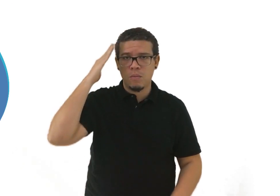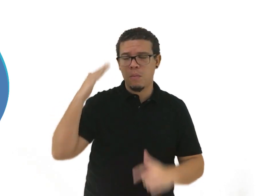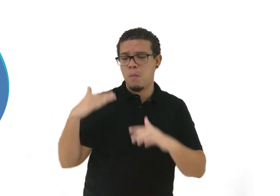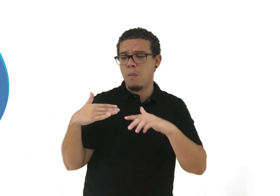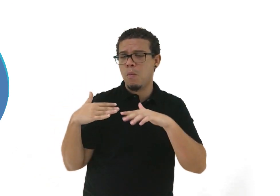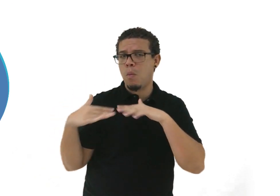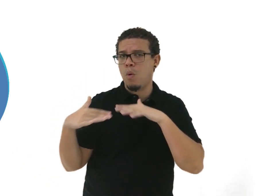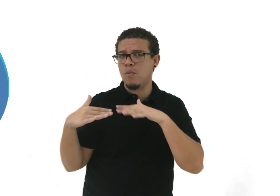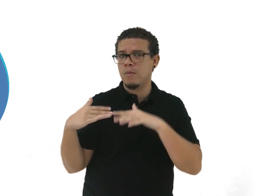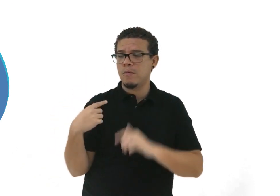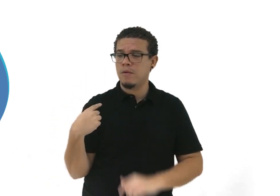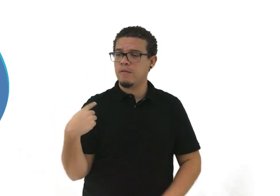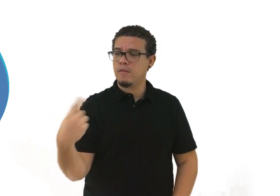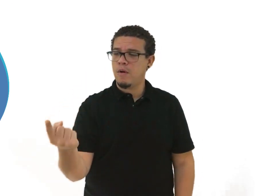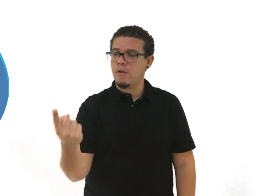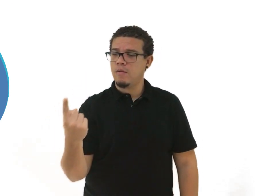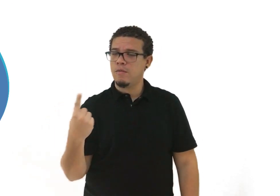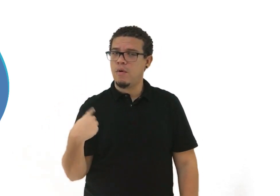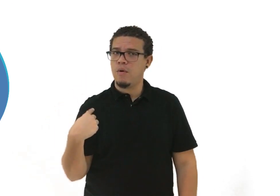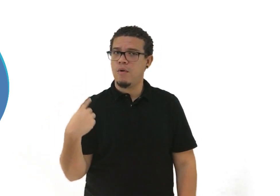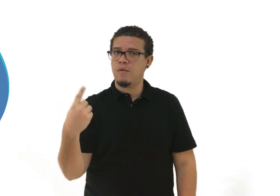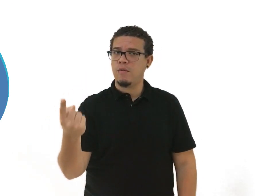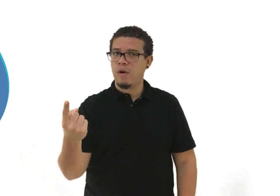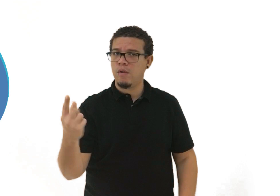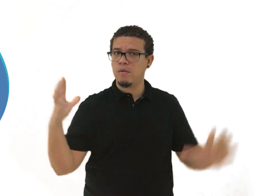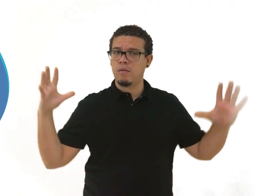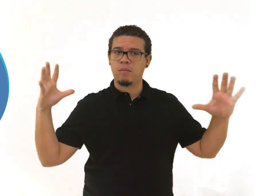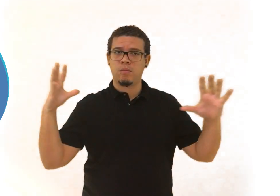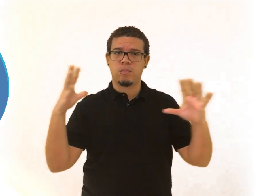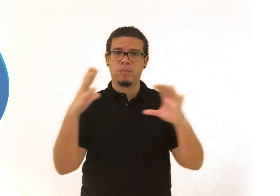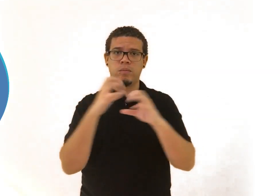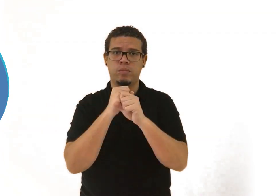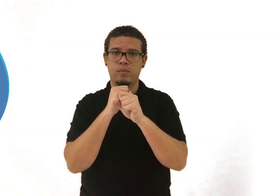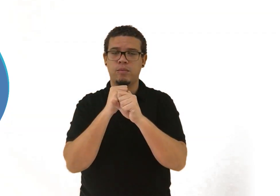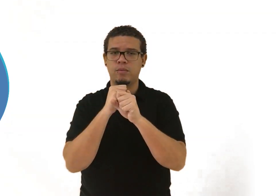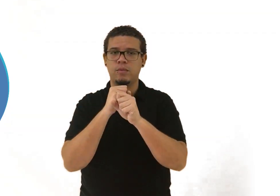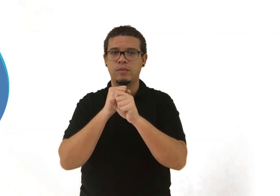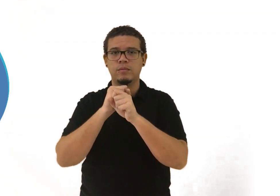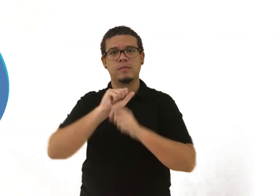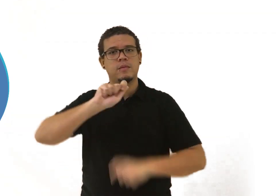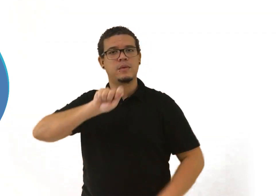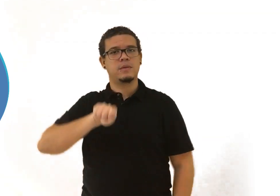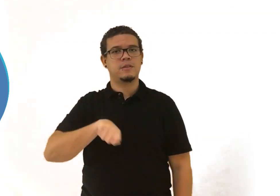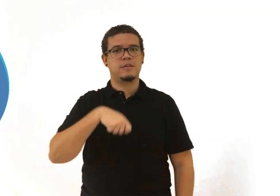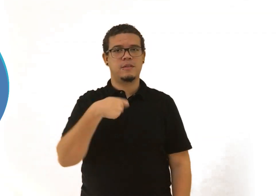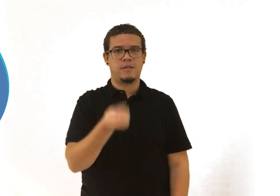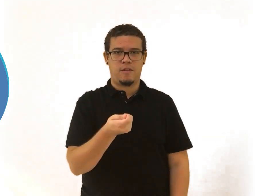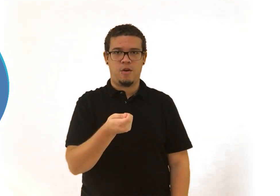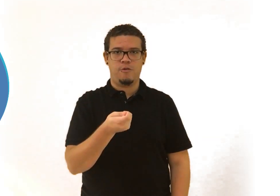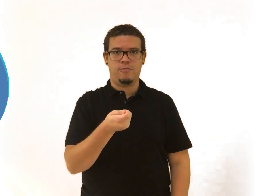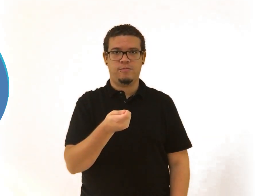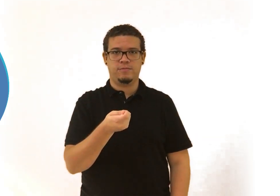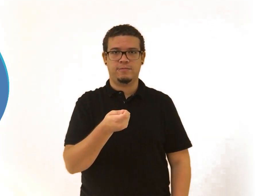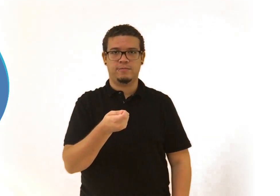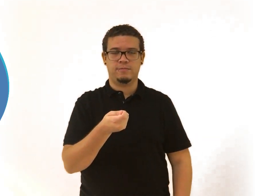esta. A localização, que é aqui. E o movimento, que é esse de ir e voltar. Os três